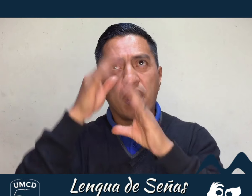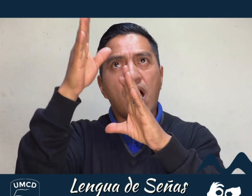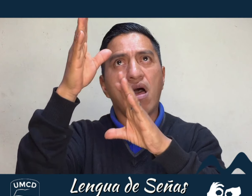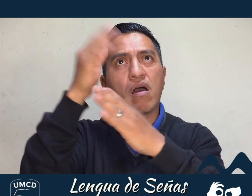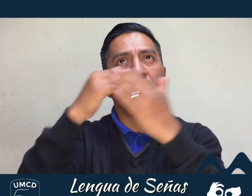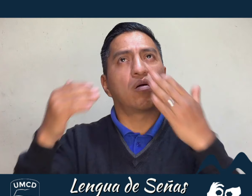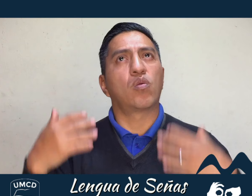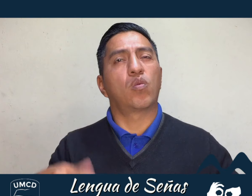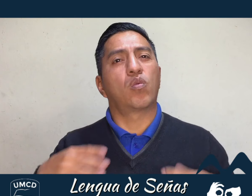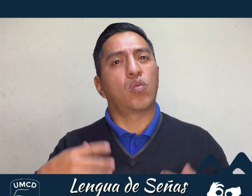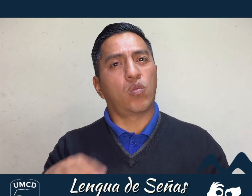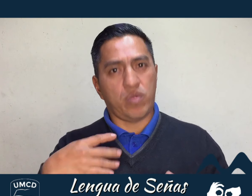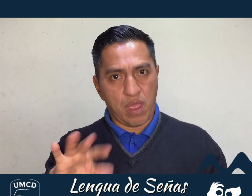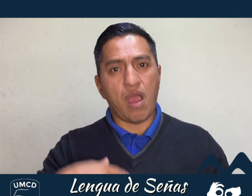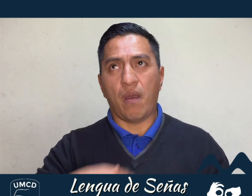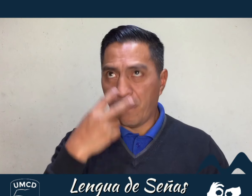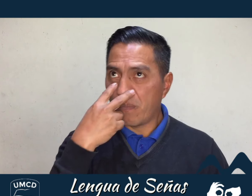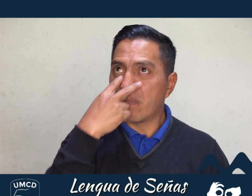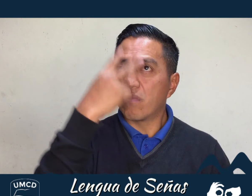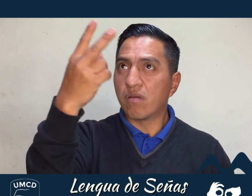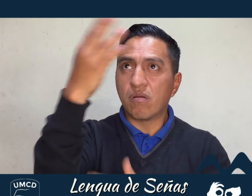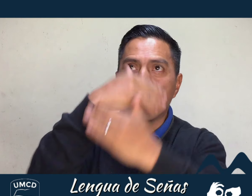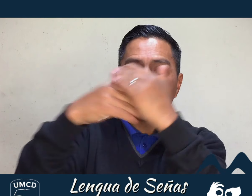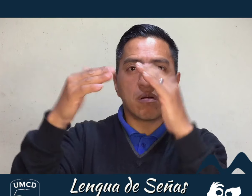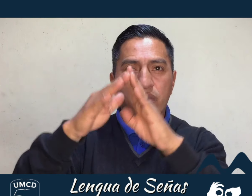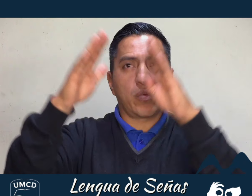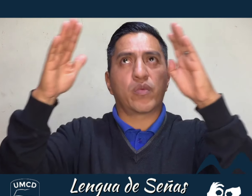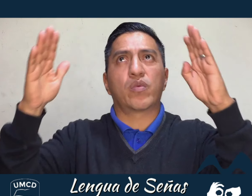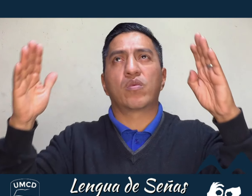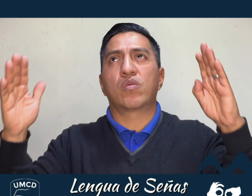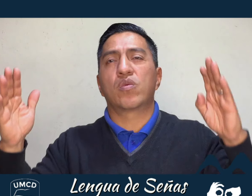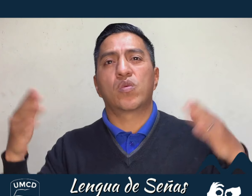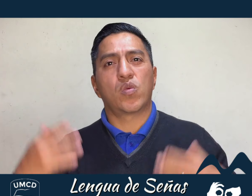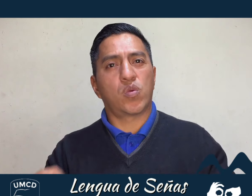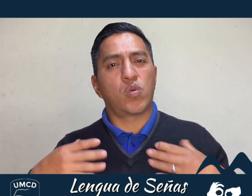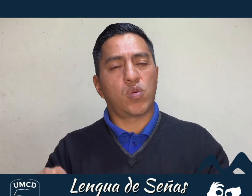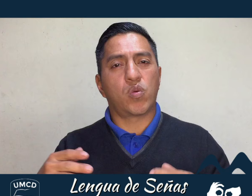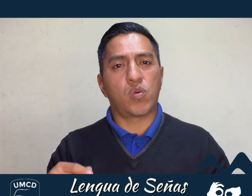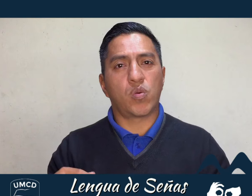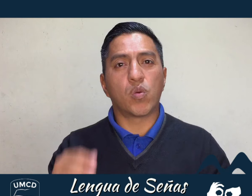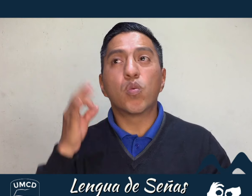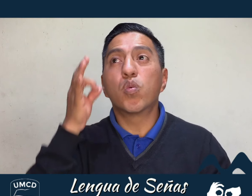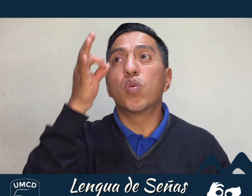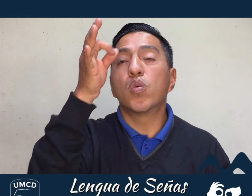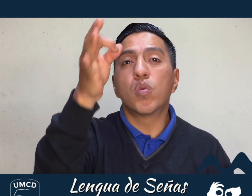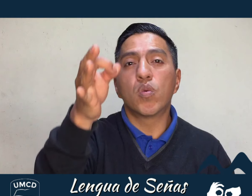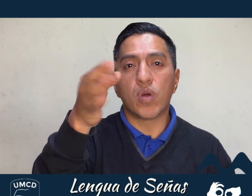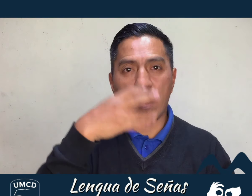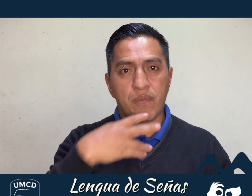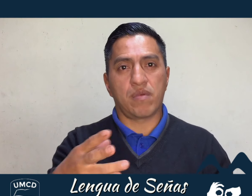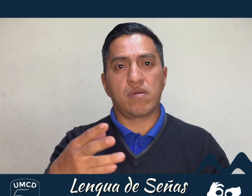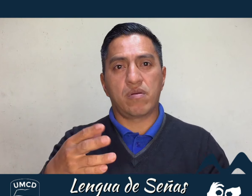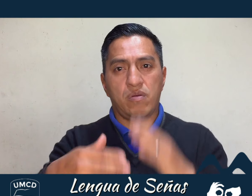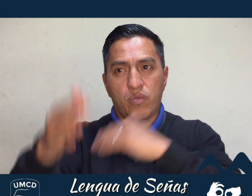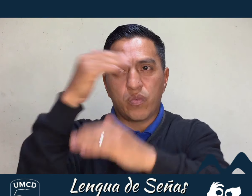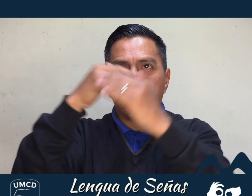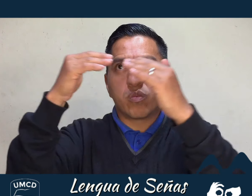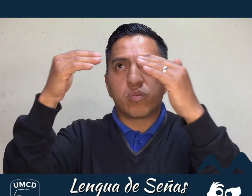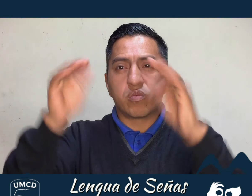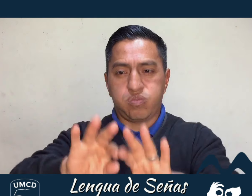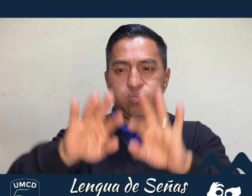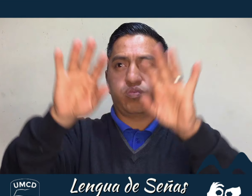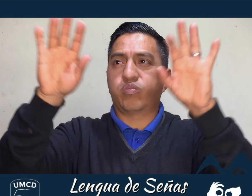en Apocalipsis se nos habla de un momento durante la tribulación en el que los cielos se desvanecerán y